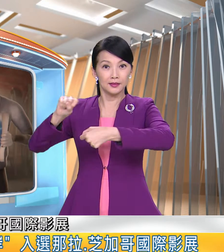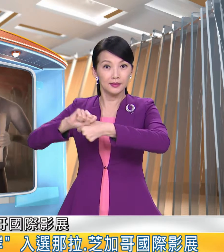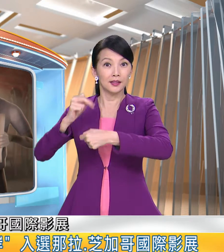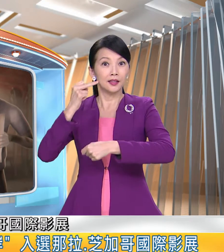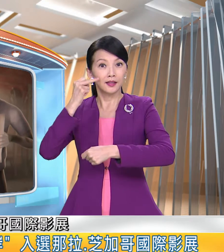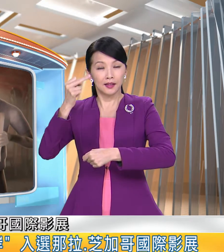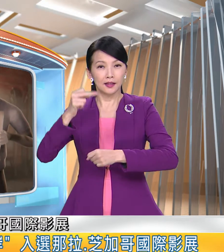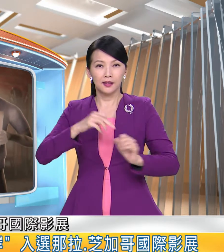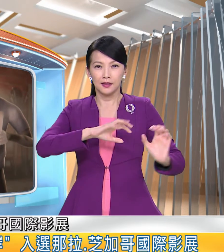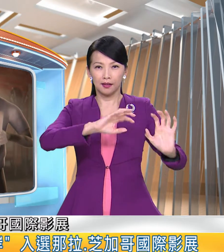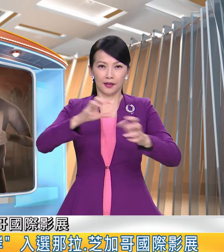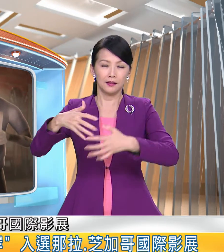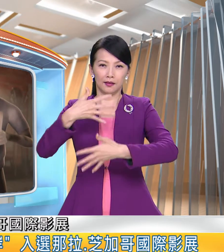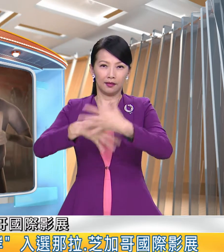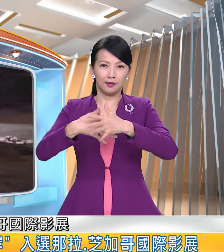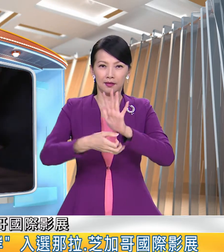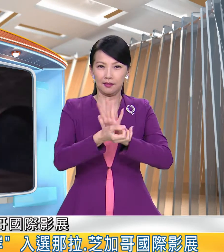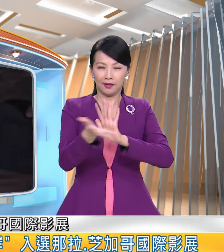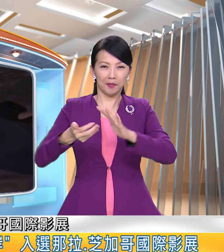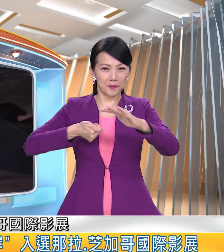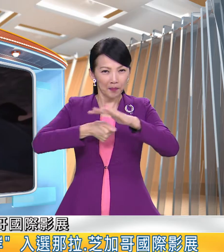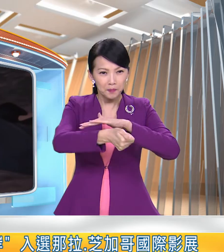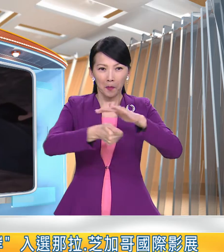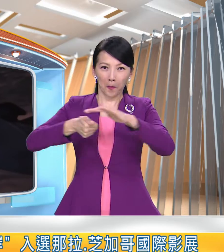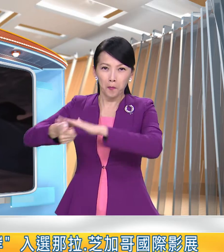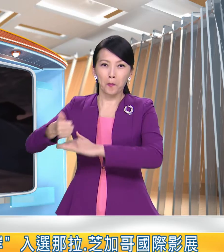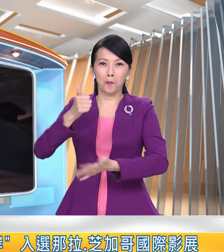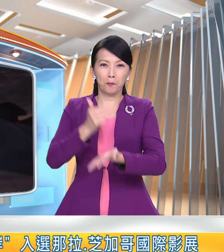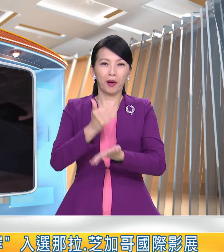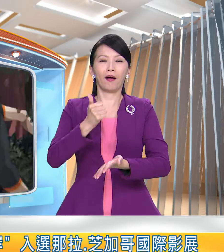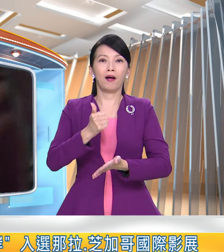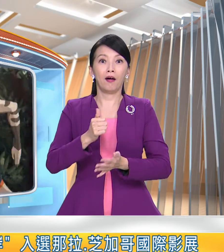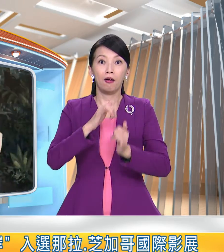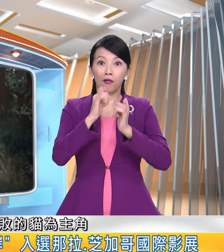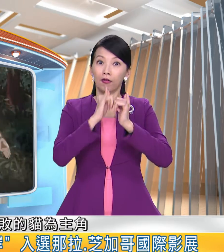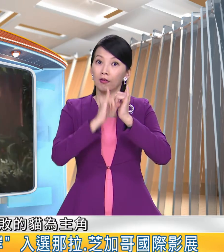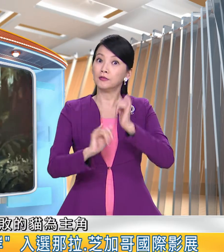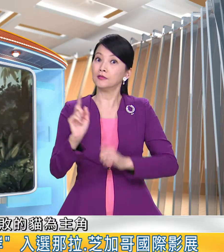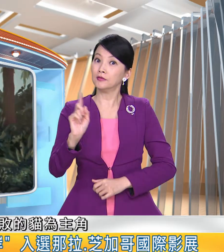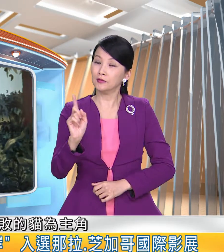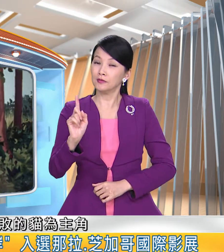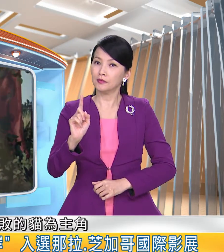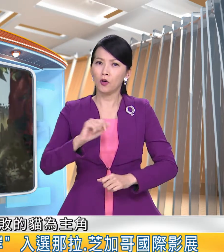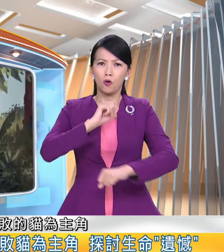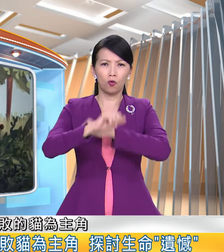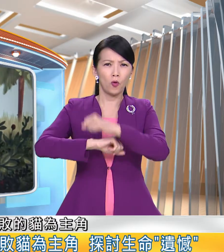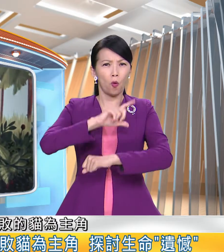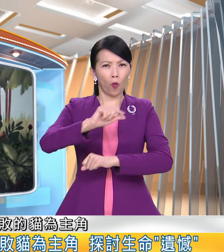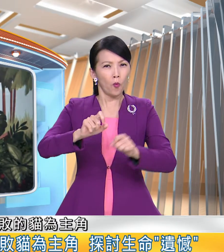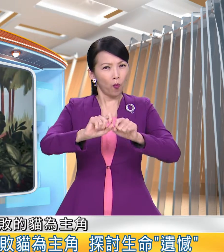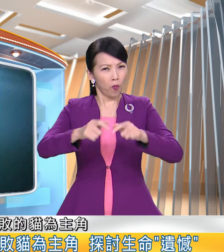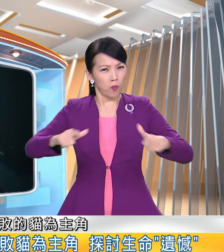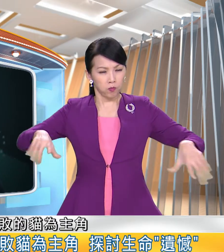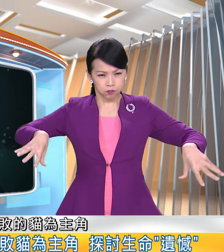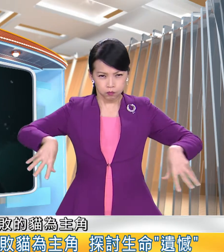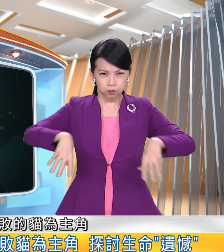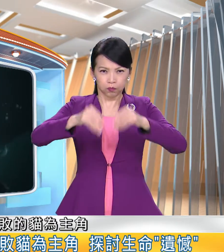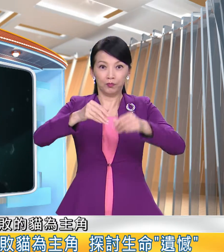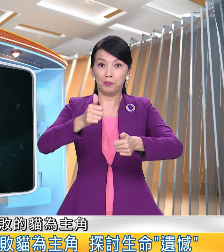展。这部作品是以十二生肖竞赛失败的猫为主角，